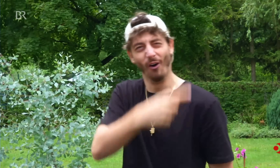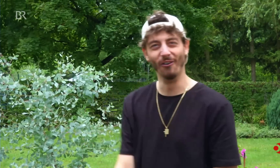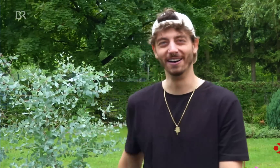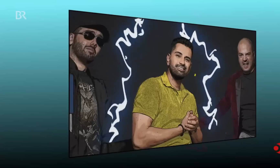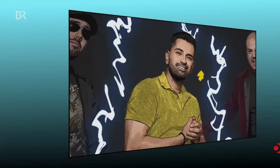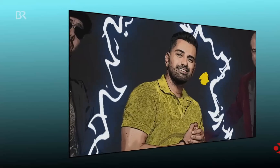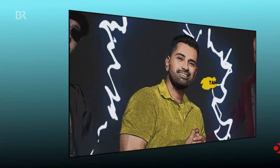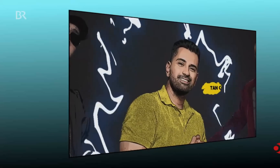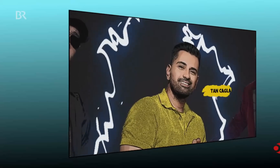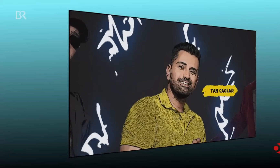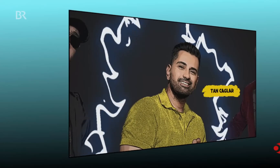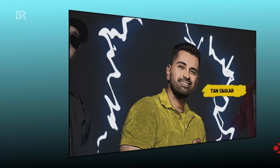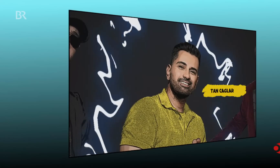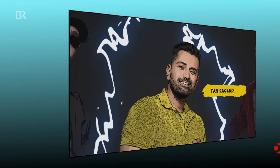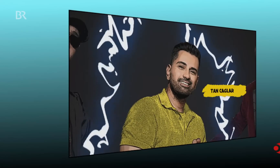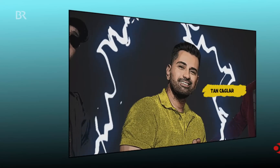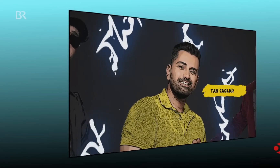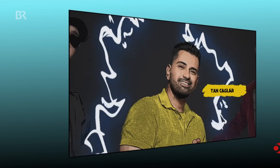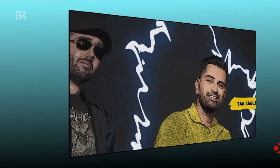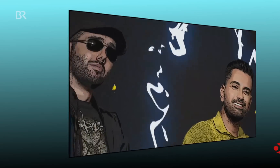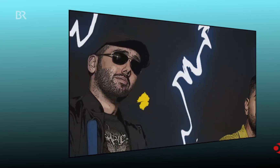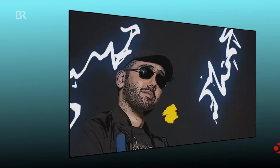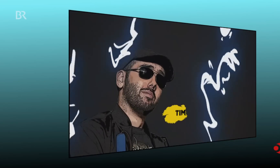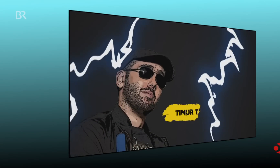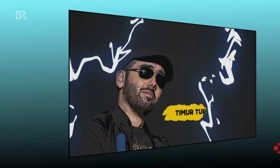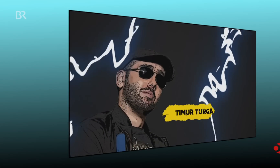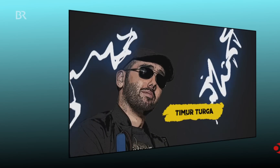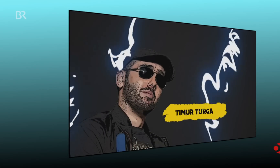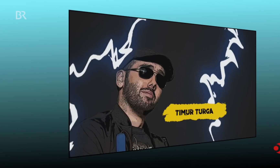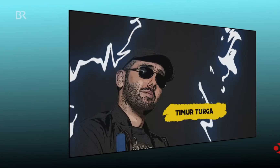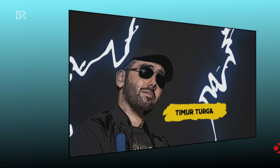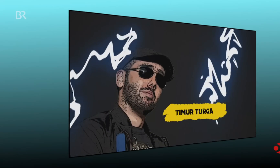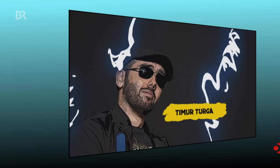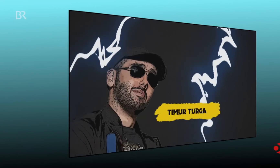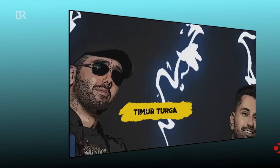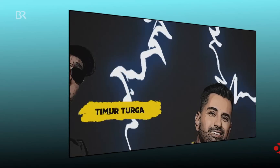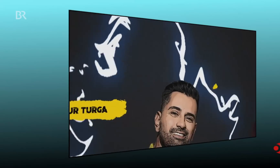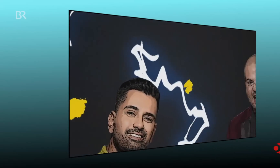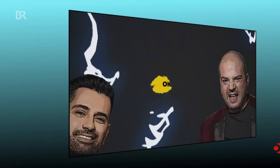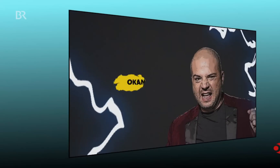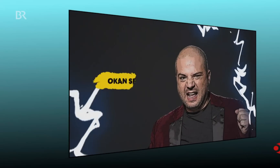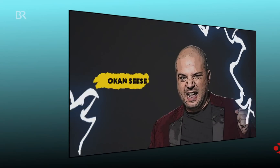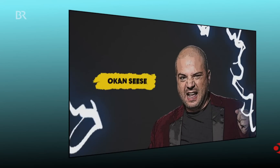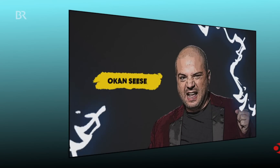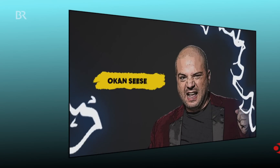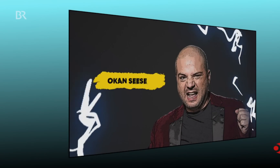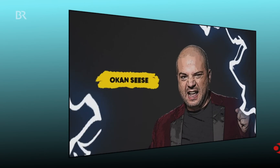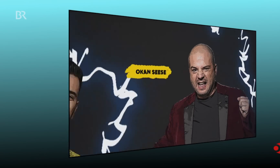mal. Tanchala, Timur Turga und Okan Sese.